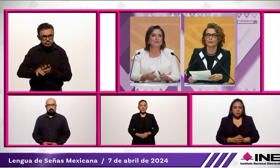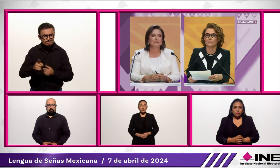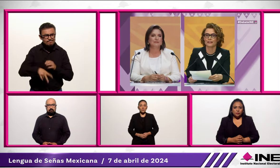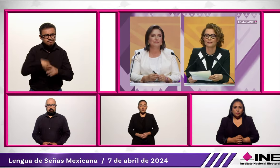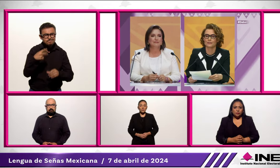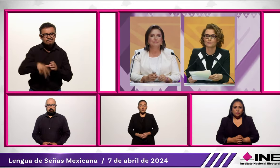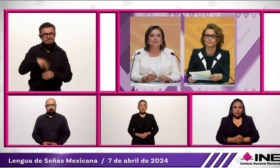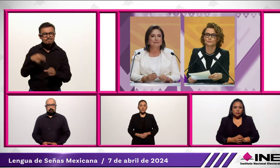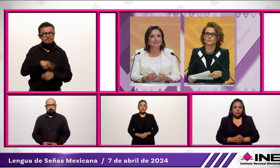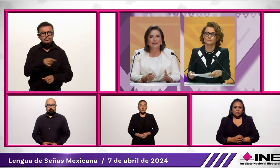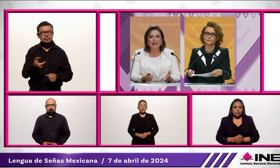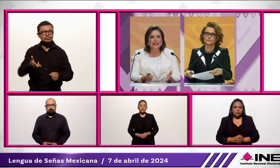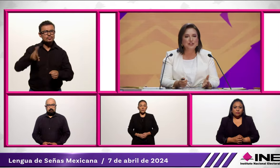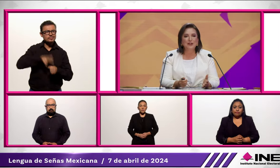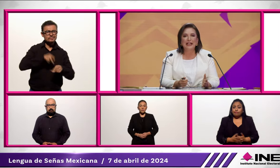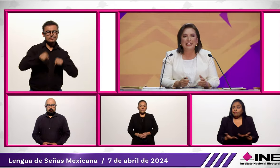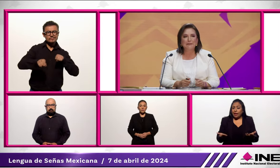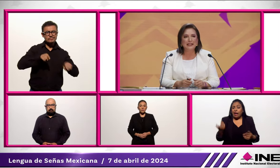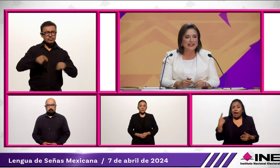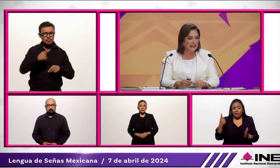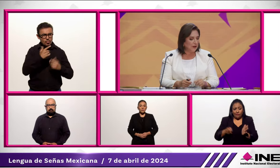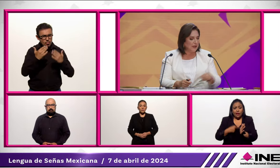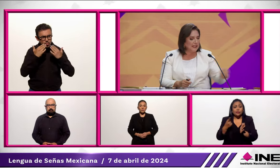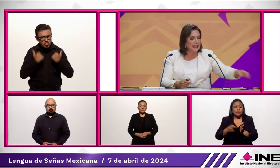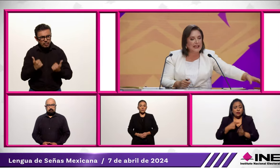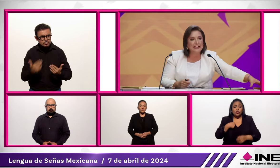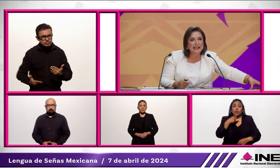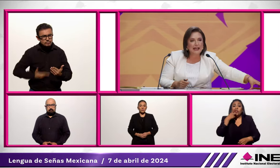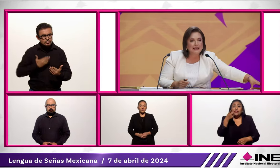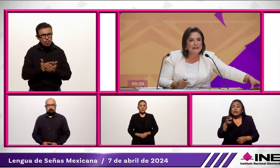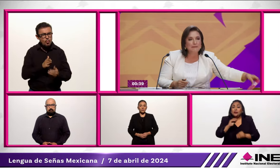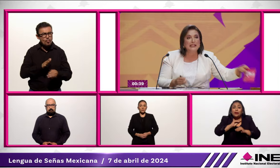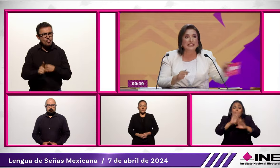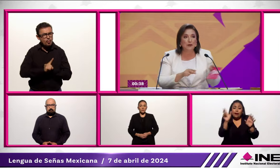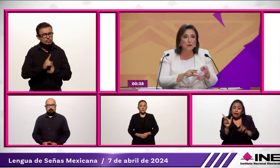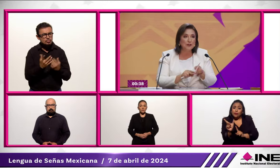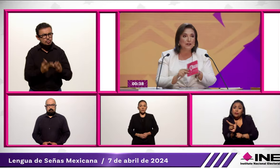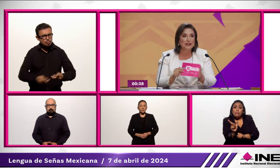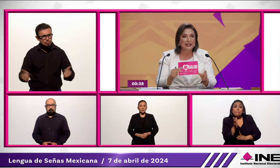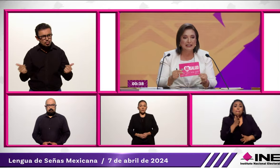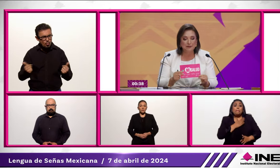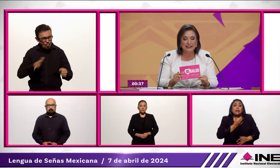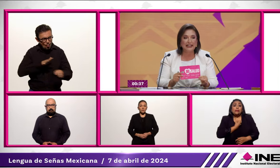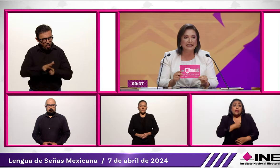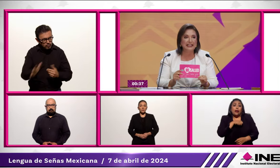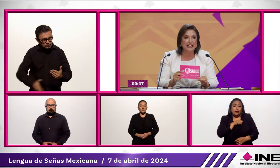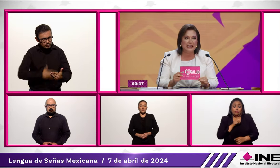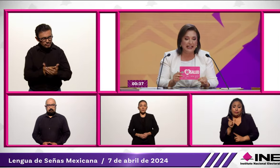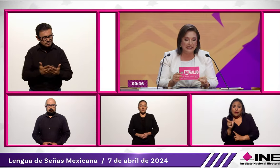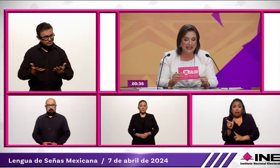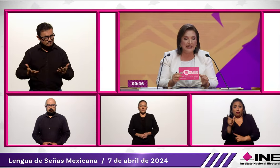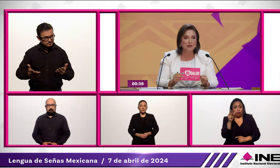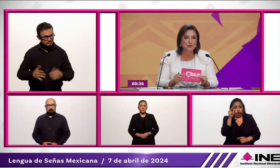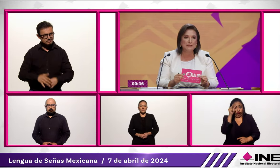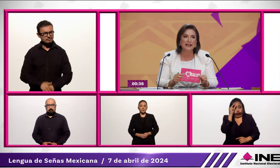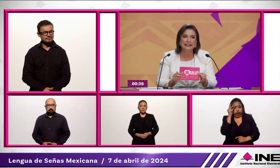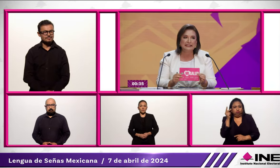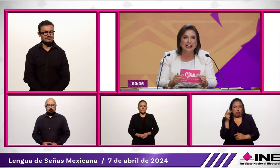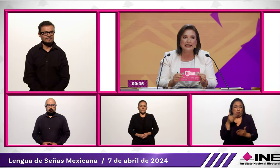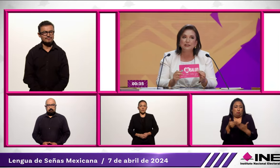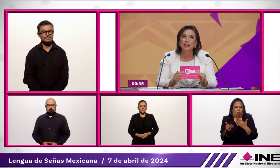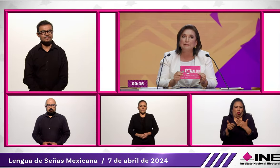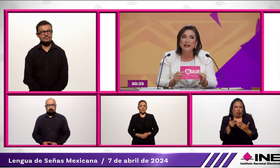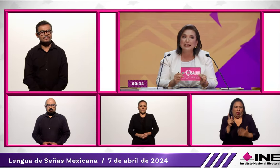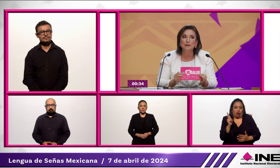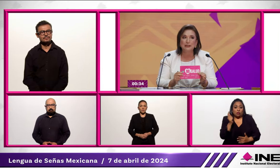de salud del país? He dicho claramente que con la tarjeta Mi Salud, que es una tarjeta inteligente, inclusive aquí